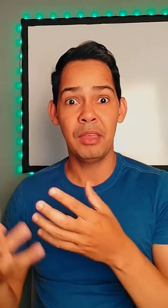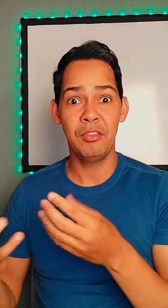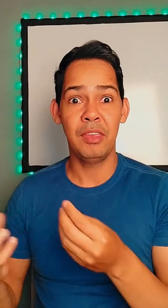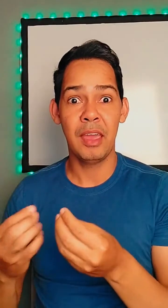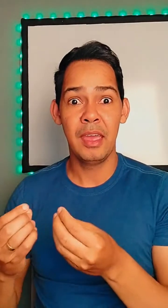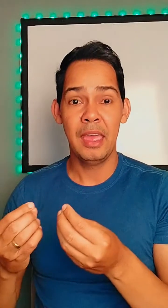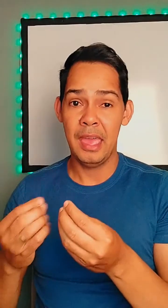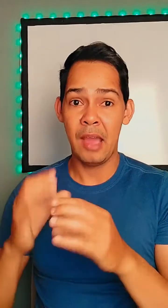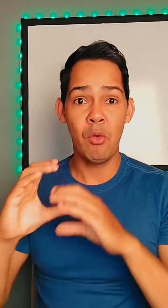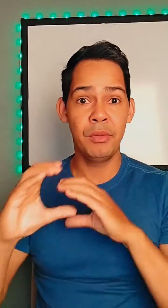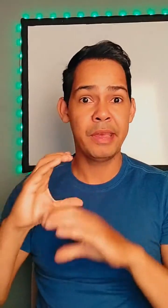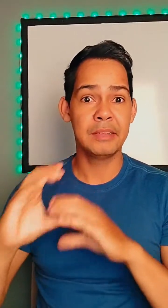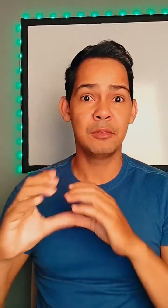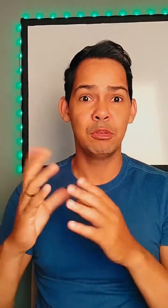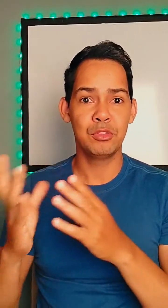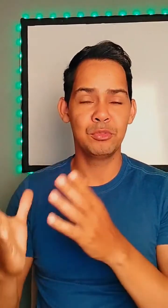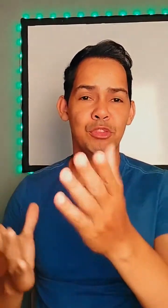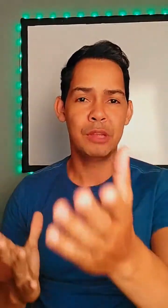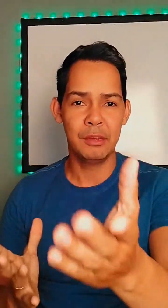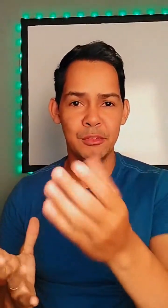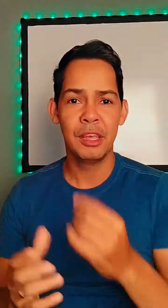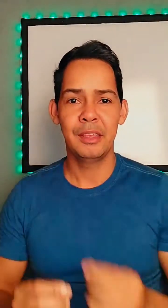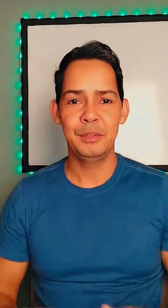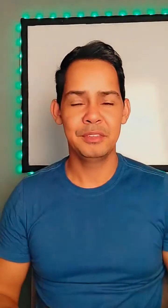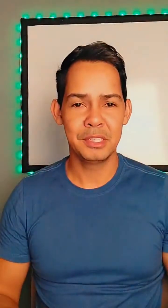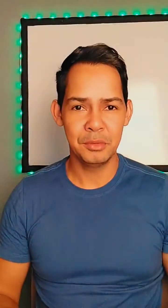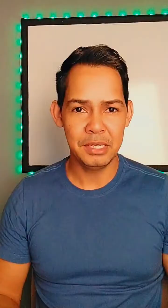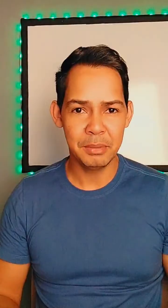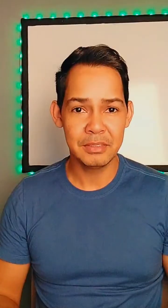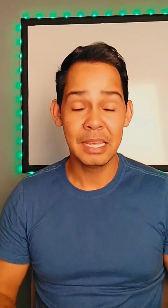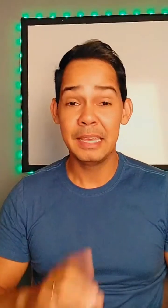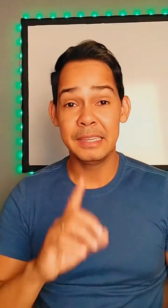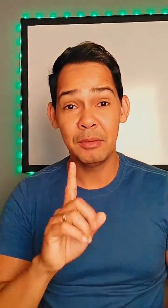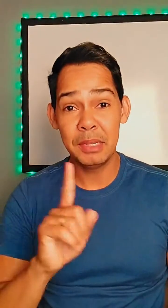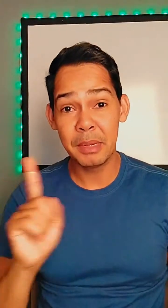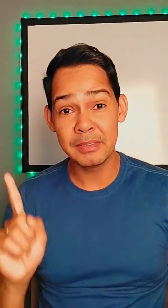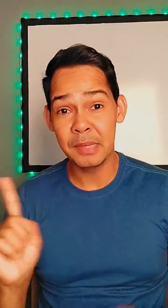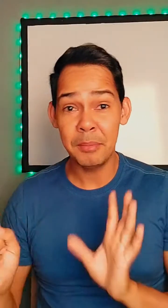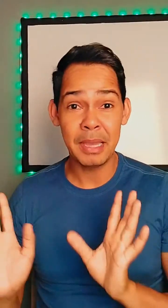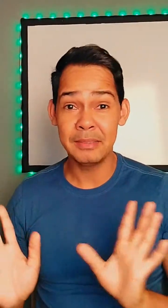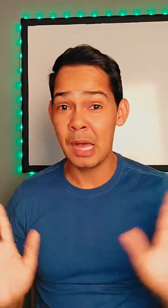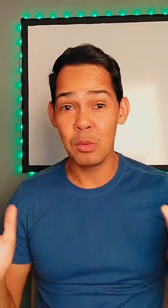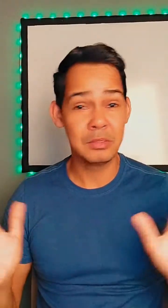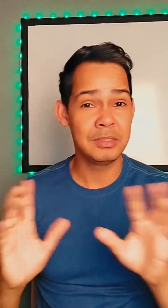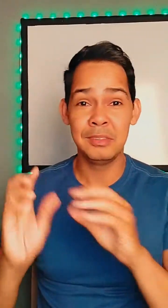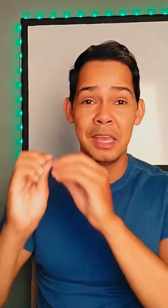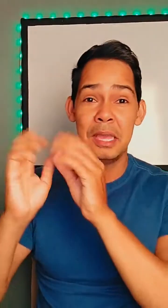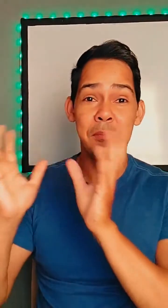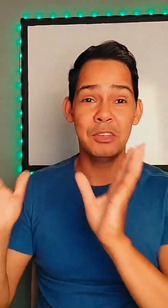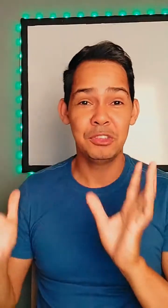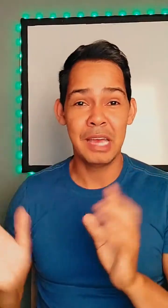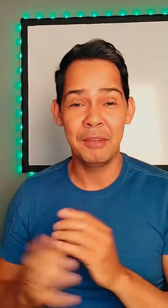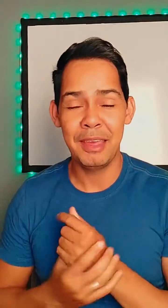fica a comunicação com esses funcionários? Ensinando Libras. Então Libras não é mais algo assim imaginário. Ah, eu